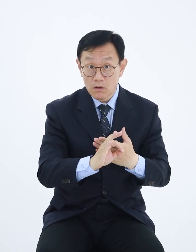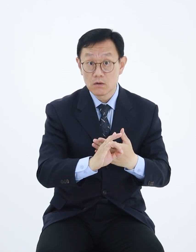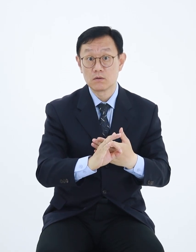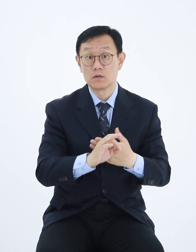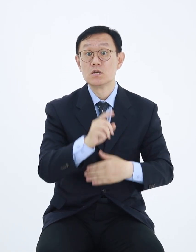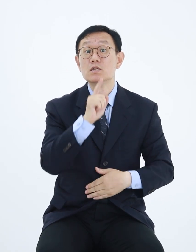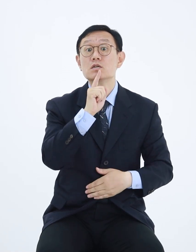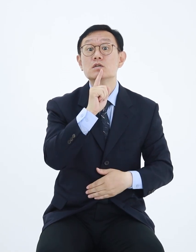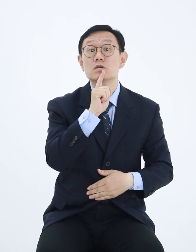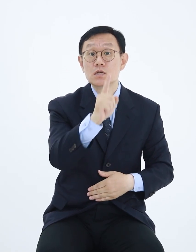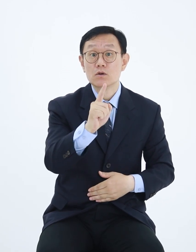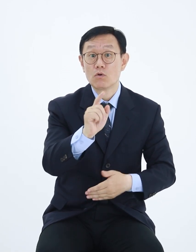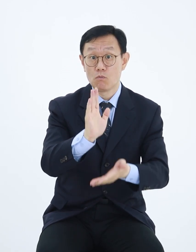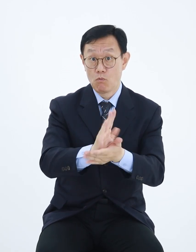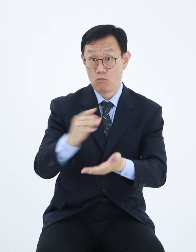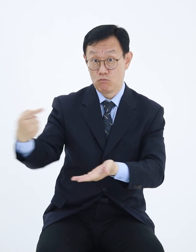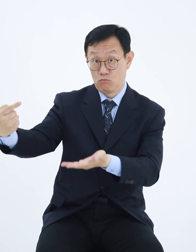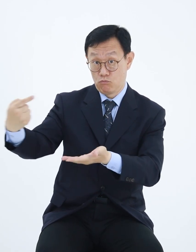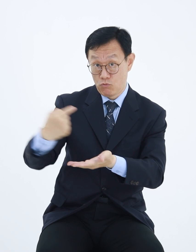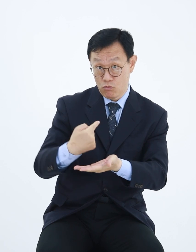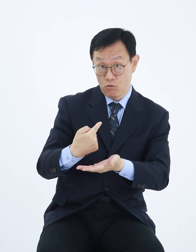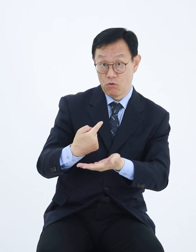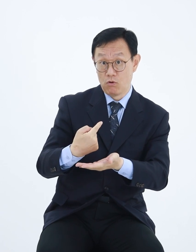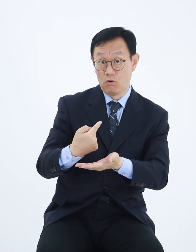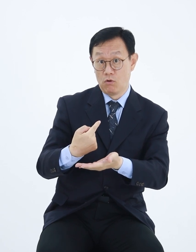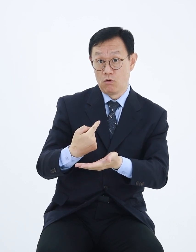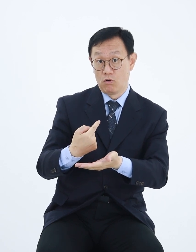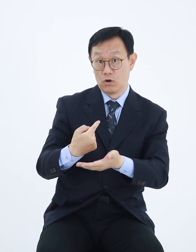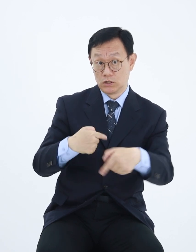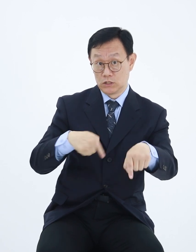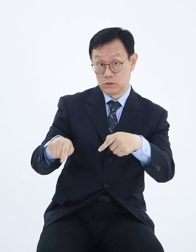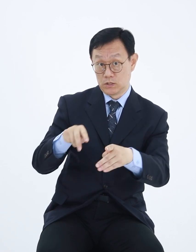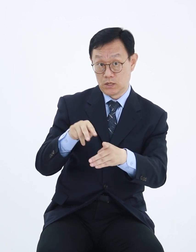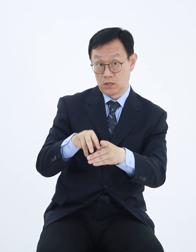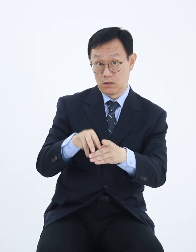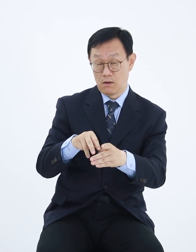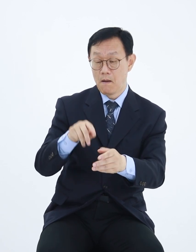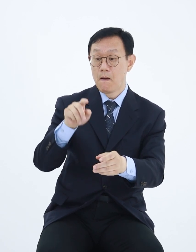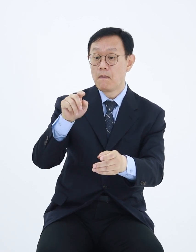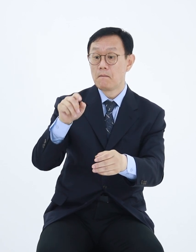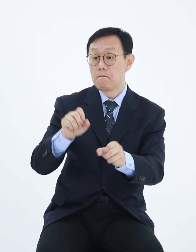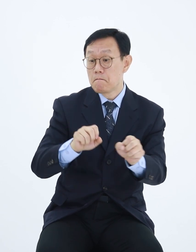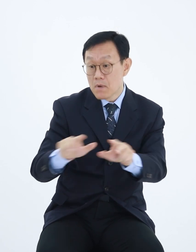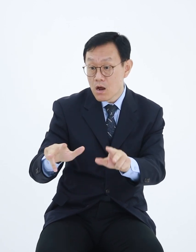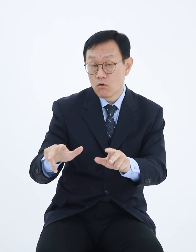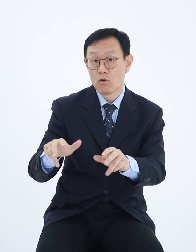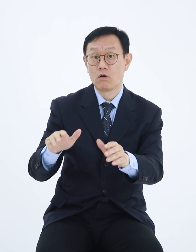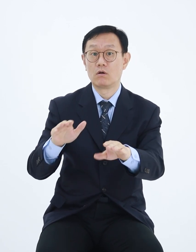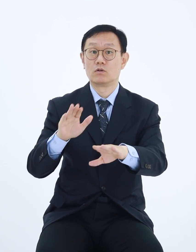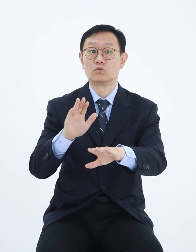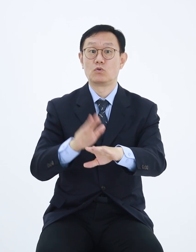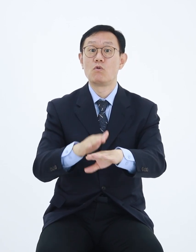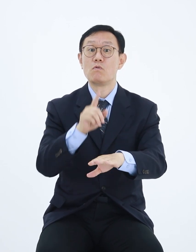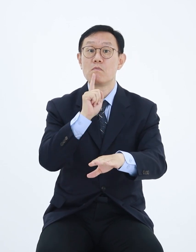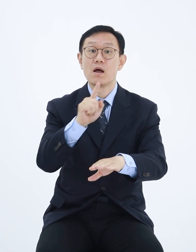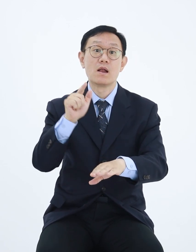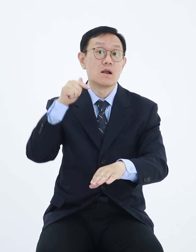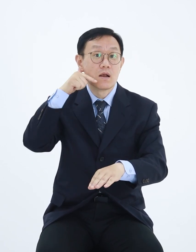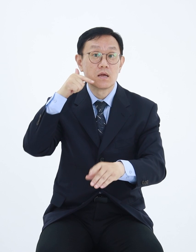받는 소방재난본부 재난종합지휘센터에서 바로 손말이음센터 수어통역사와 연결해 3자